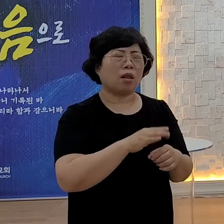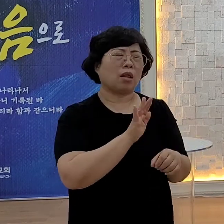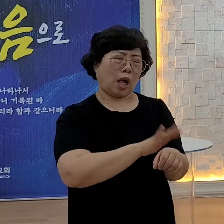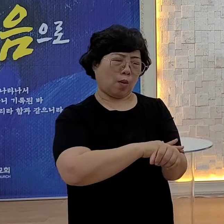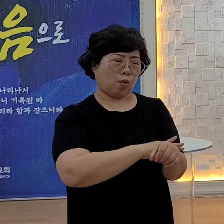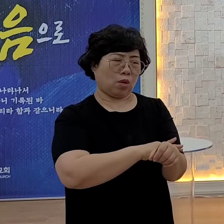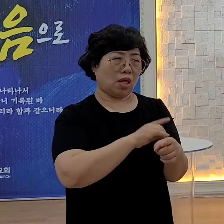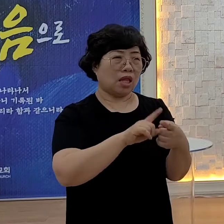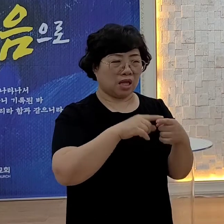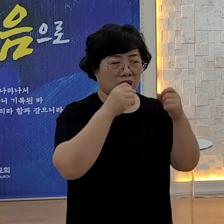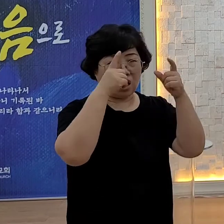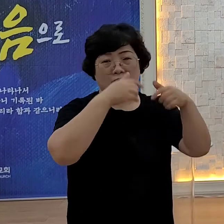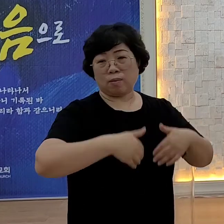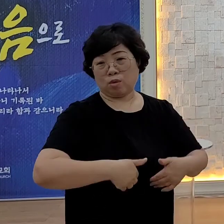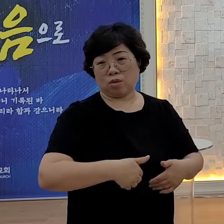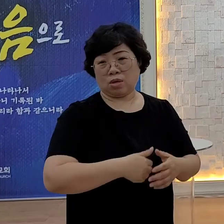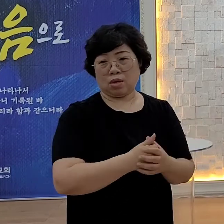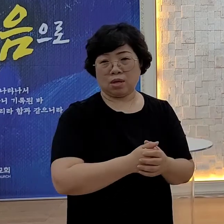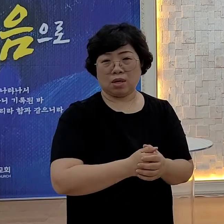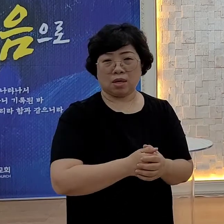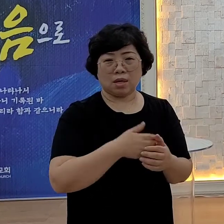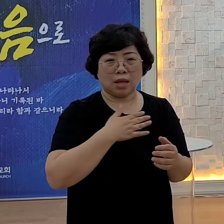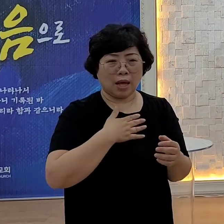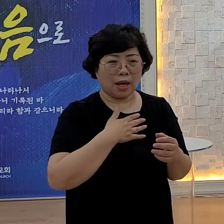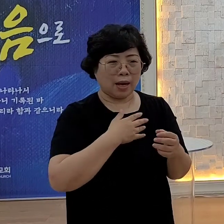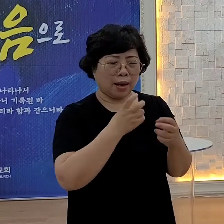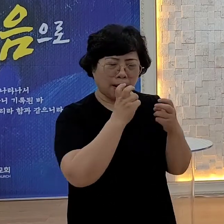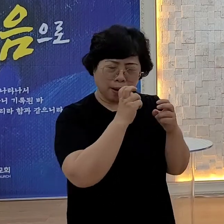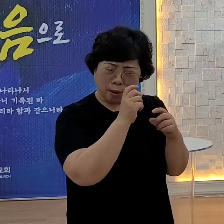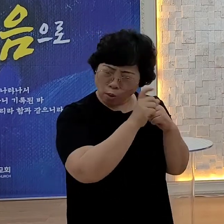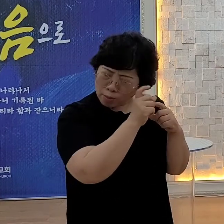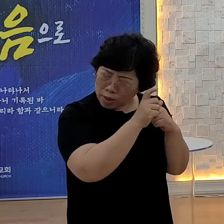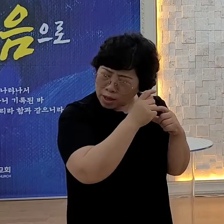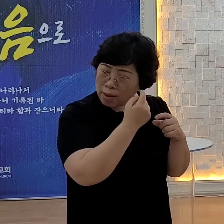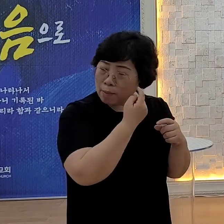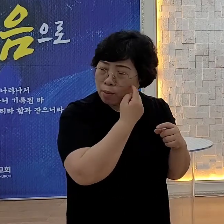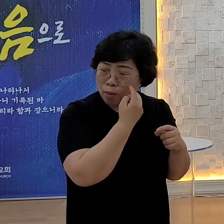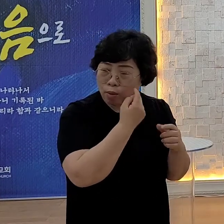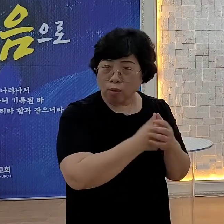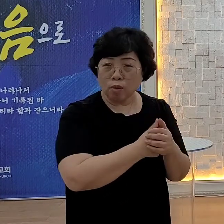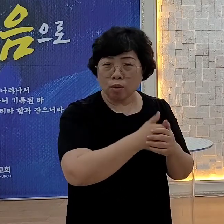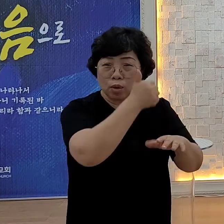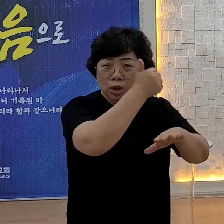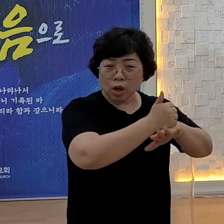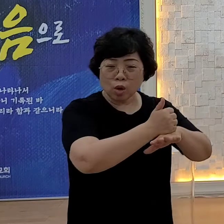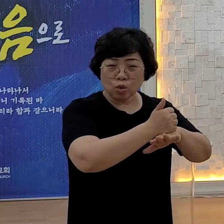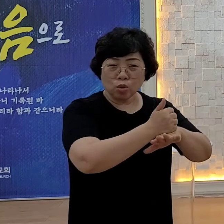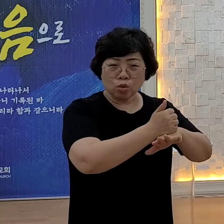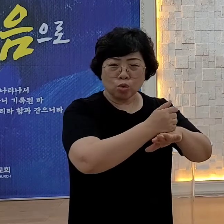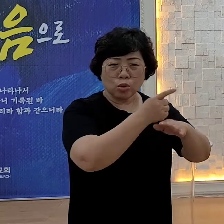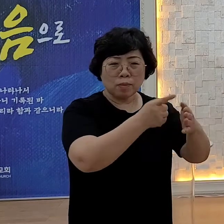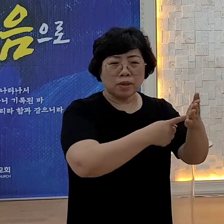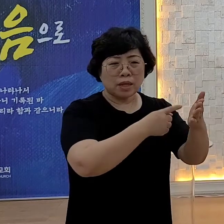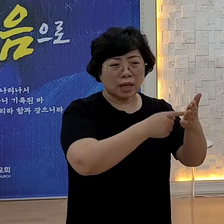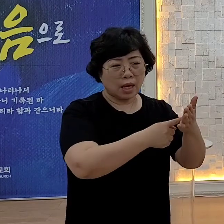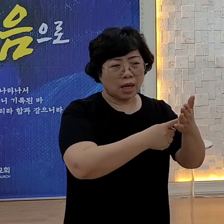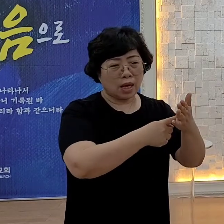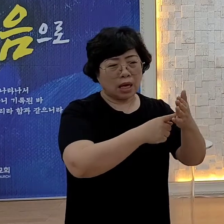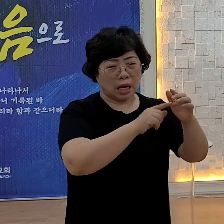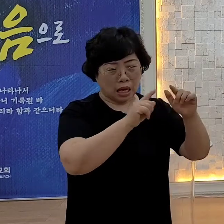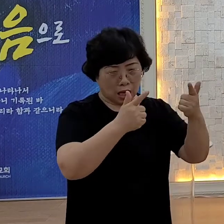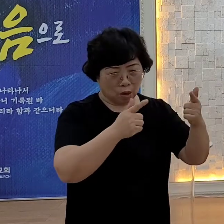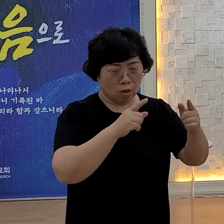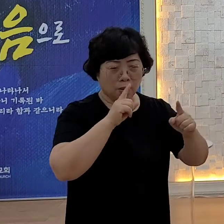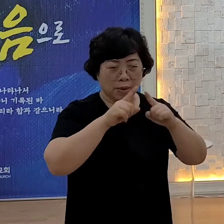학습되어진다는 사실. 이렇게도 해보고 저렇게도 해보는데 결국은 내가 손해보는 것 같지만 말씀대로 사는 게